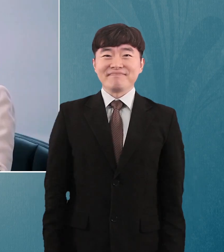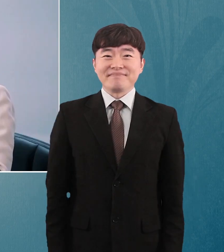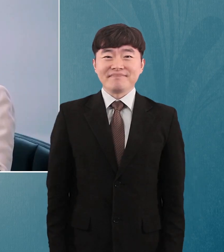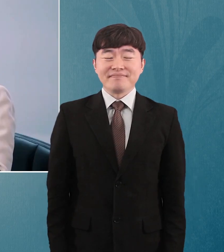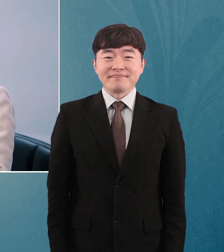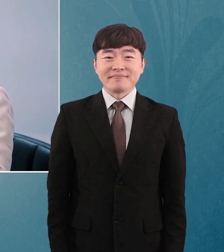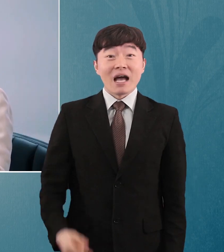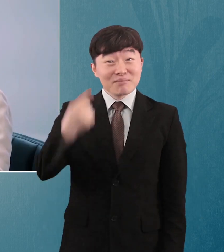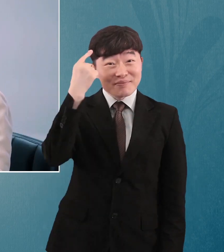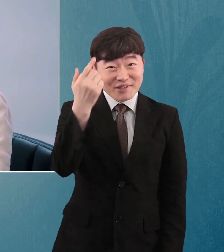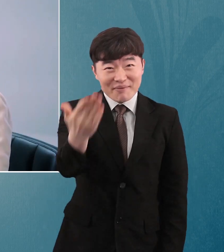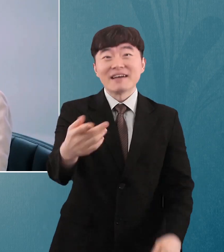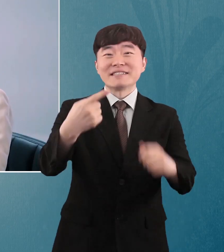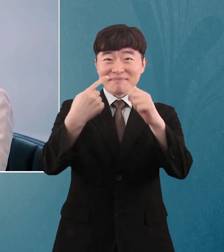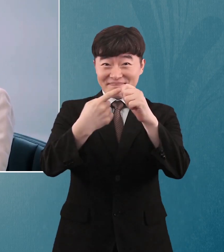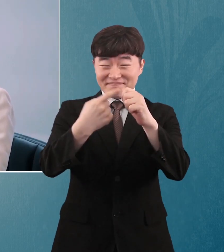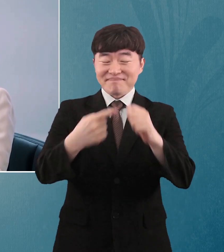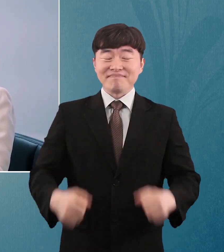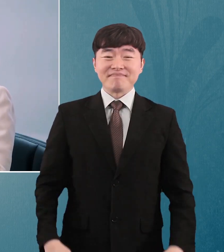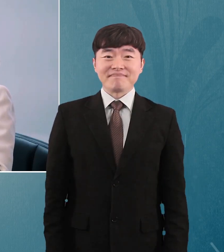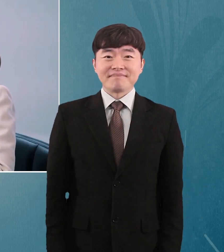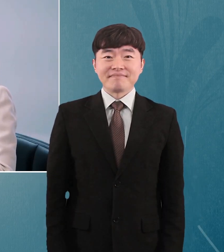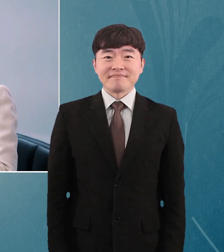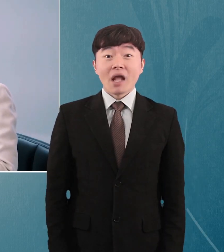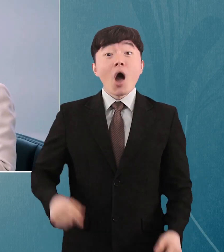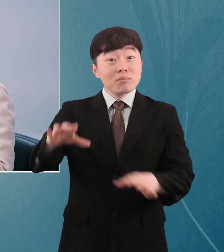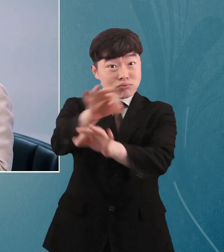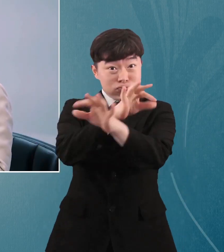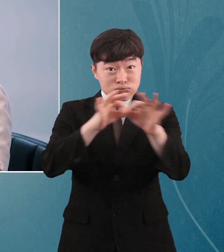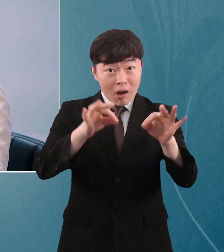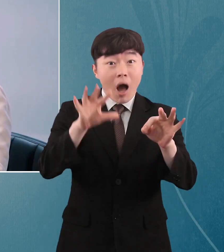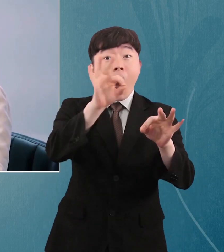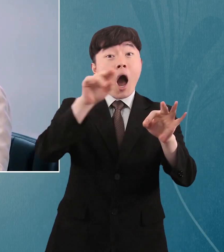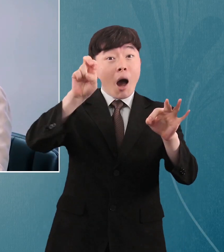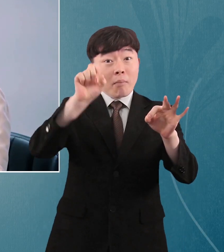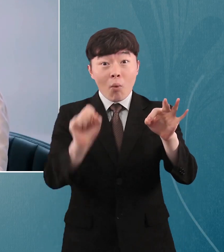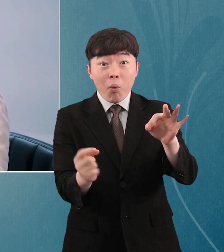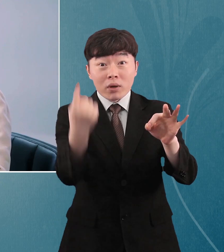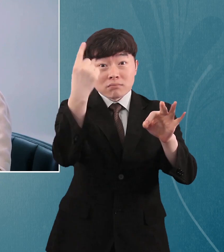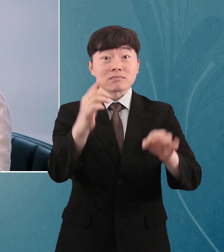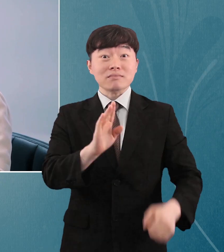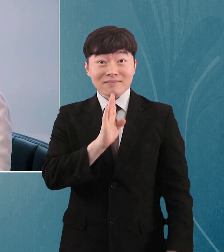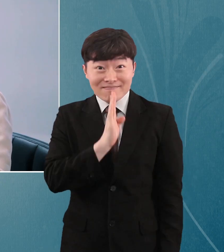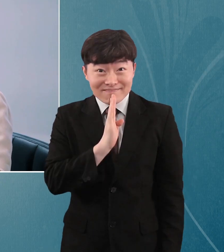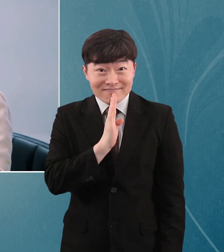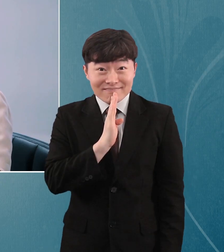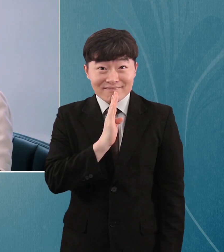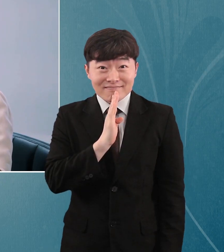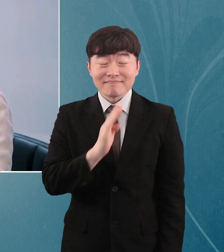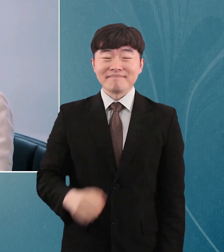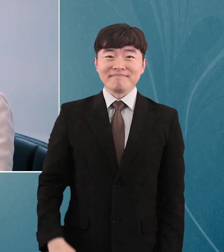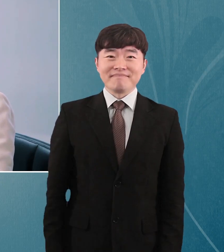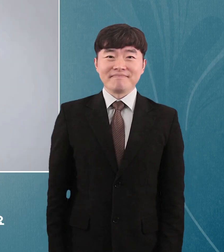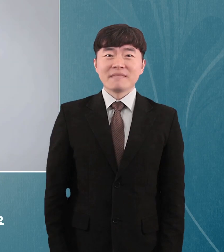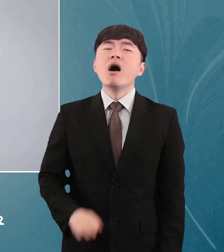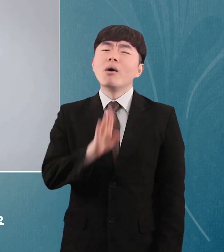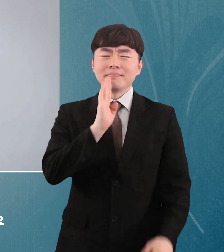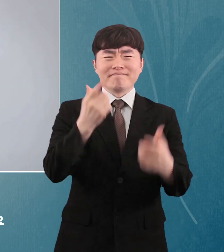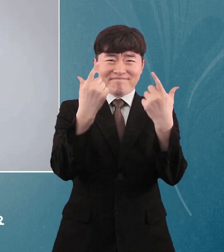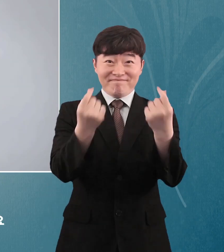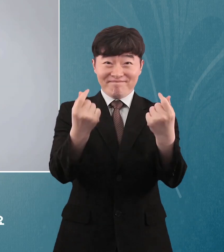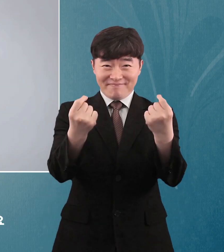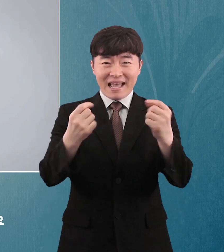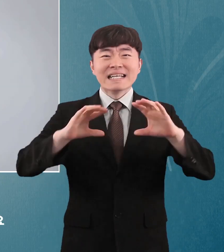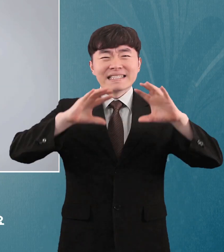다뤄보겠습니다. 먼저 첫 번째 질문 드리겠습니다. 이 미세먼지는 암을 유발하는 발암 물질이라고 하는데 맞나요?